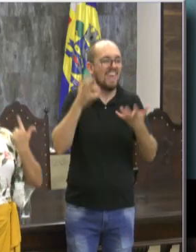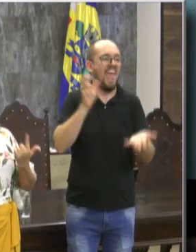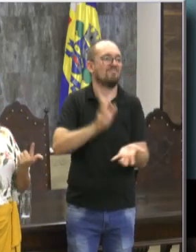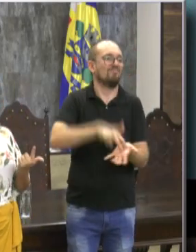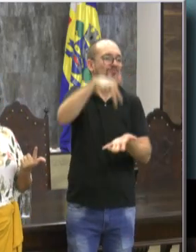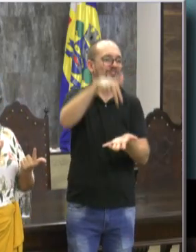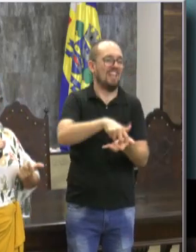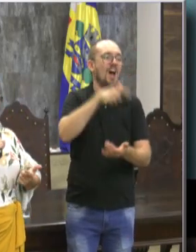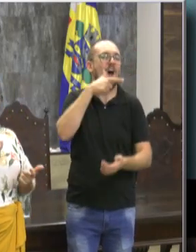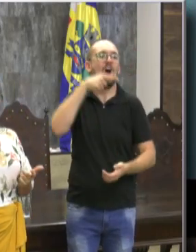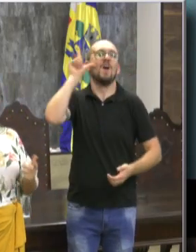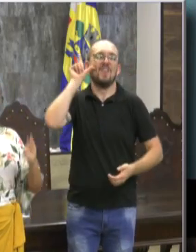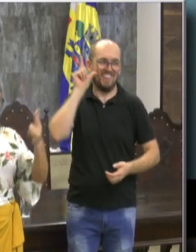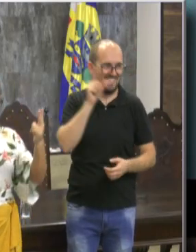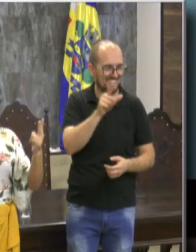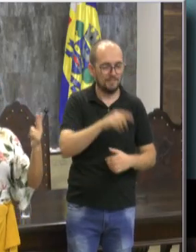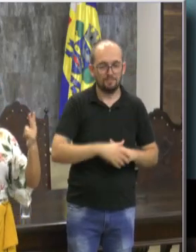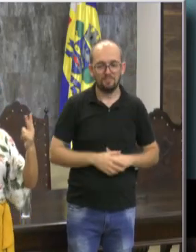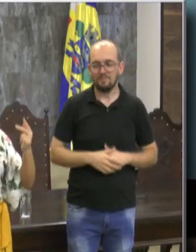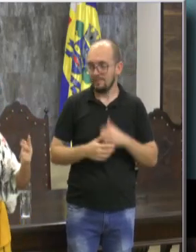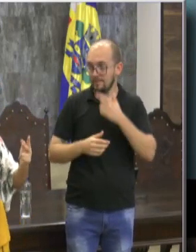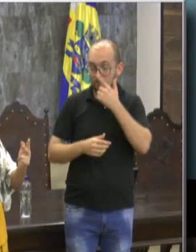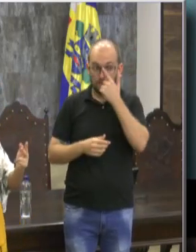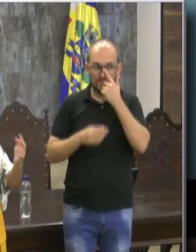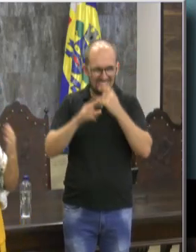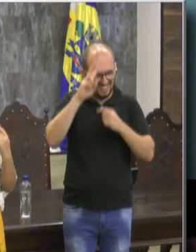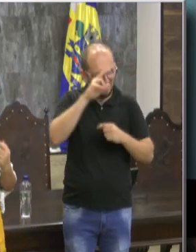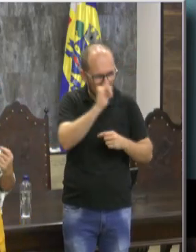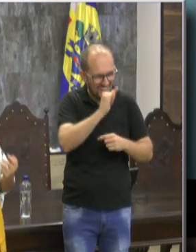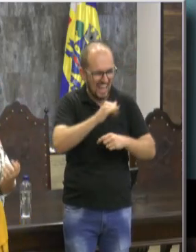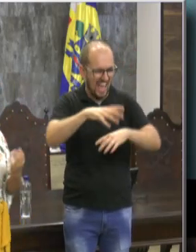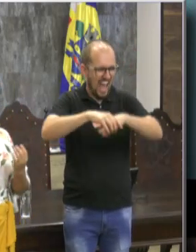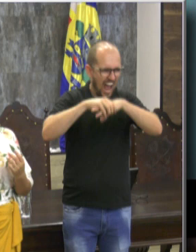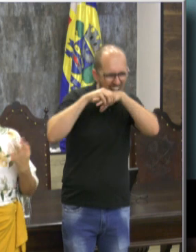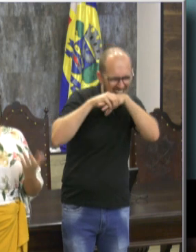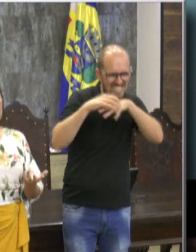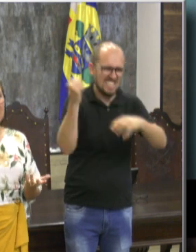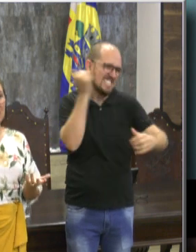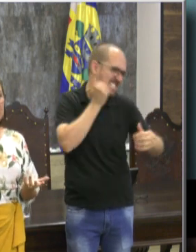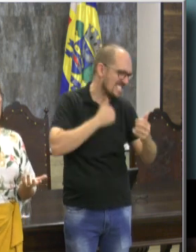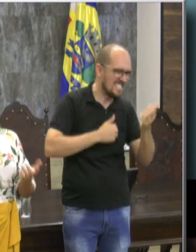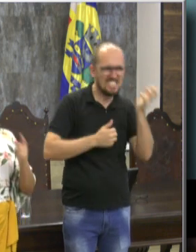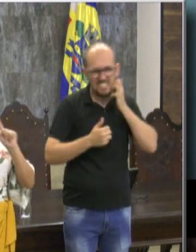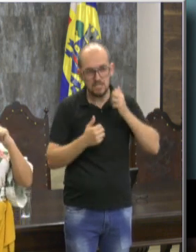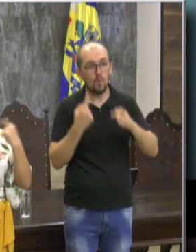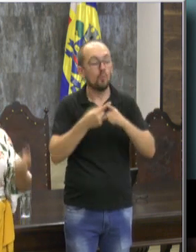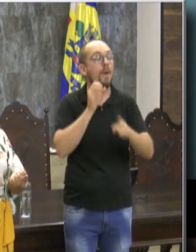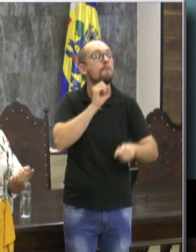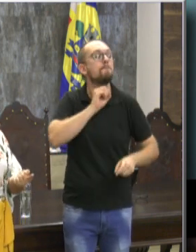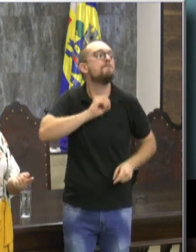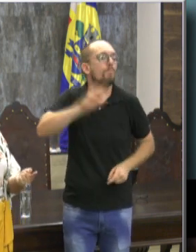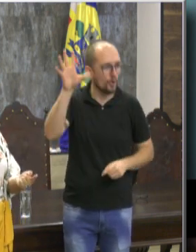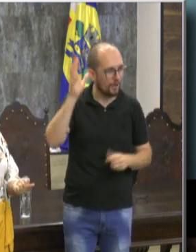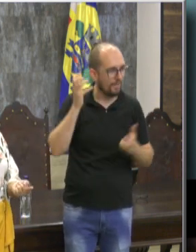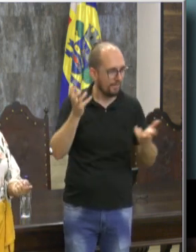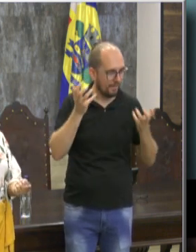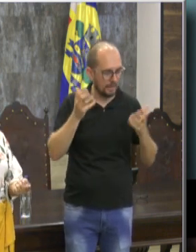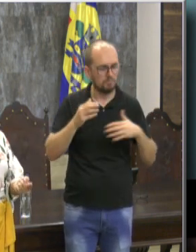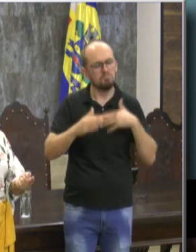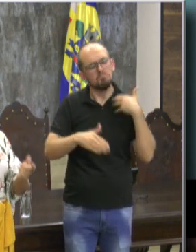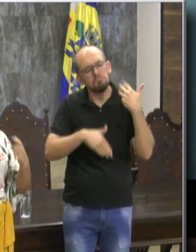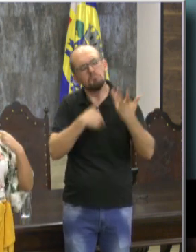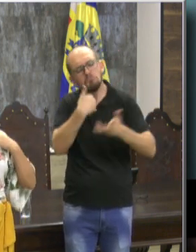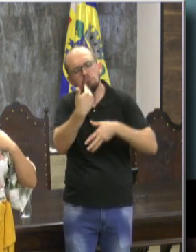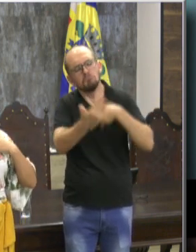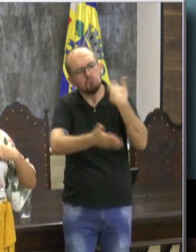de ir embora para casa. Né? Segundo dia, ele me bateu, me machucou bastante, porque ele queria ir para casa. Depois que ele entendeu,